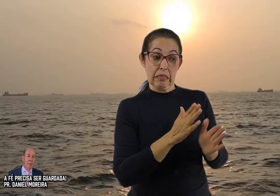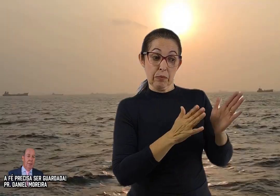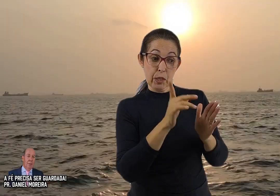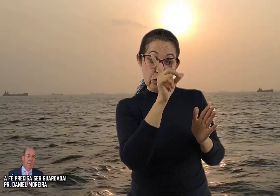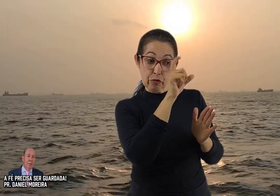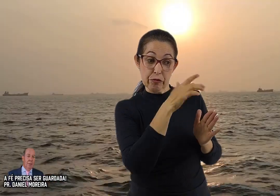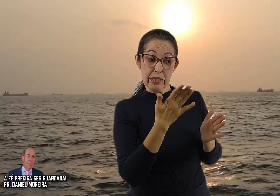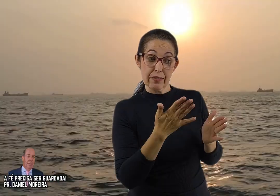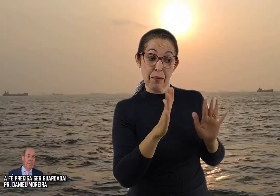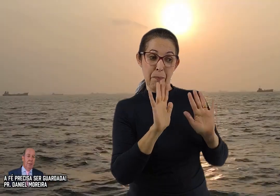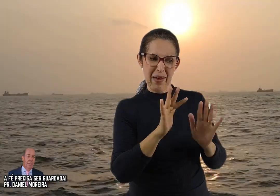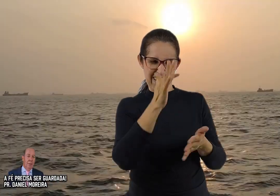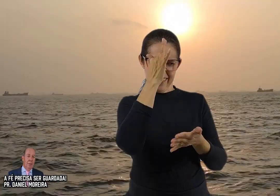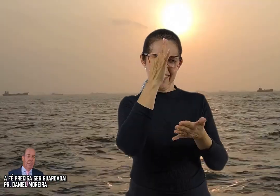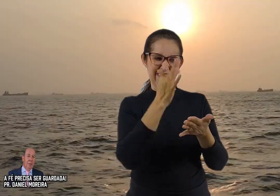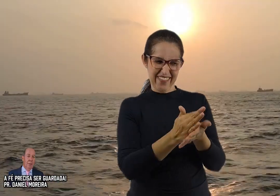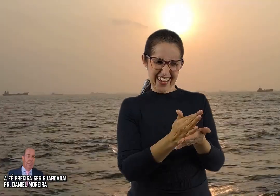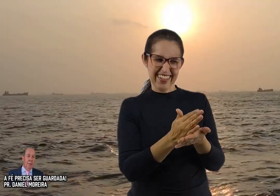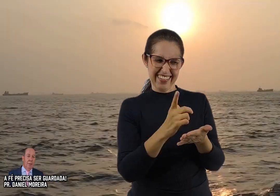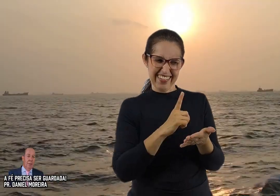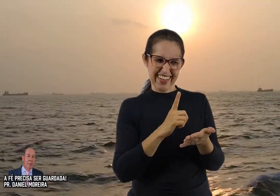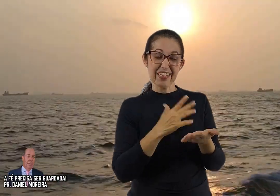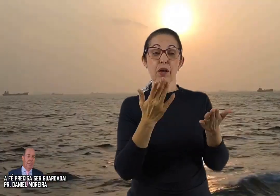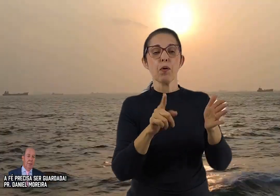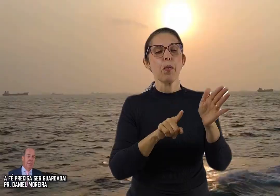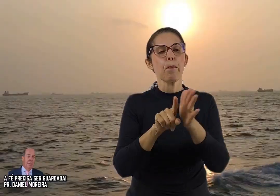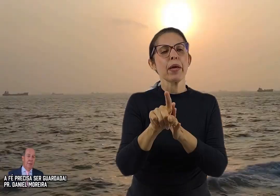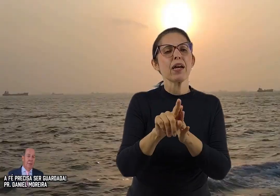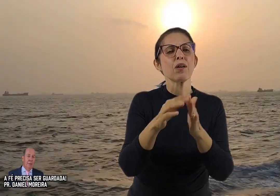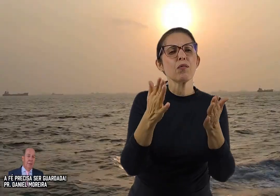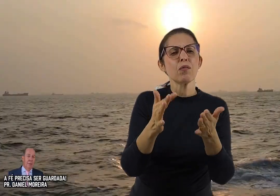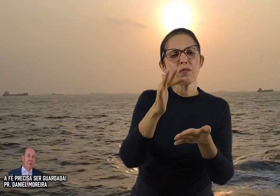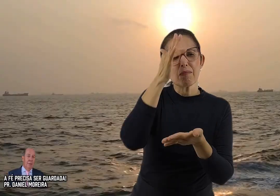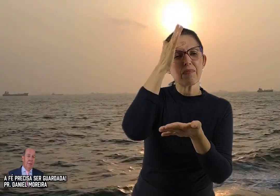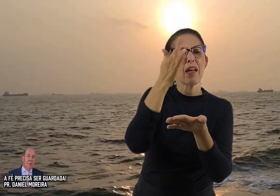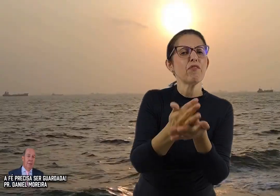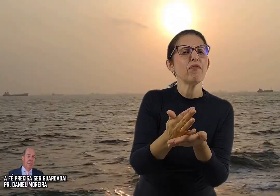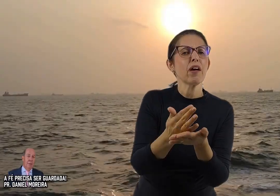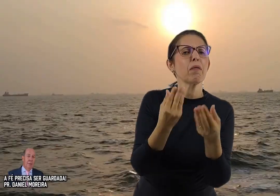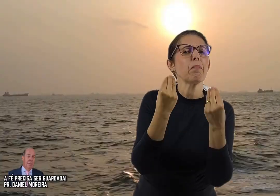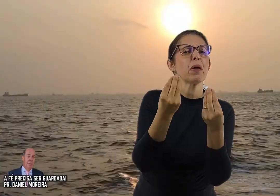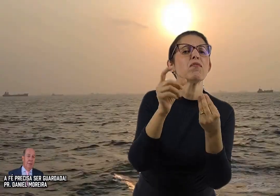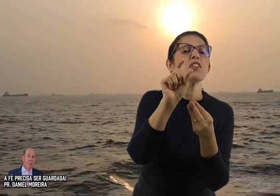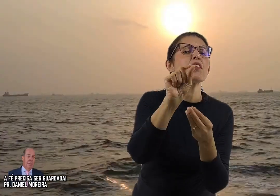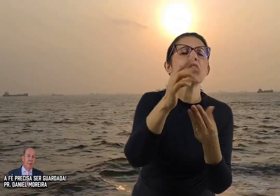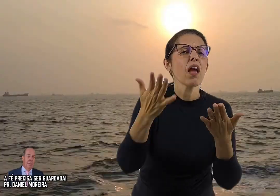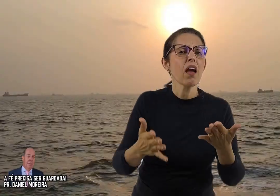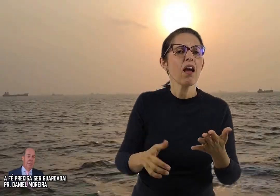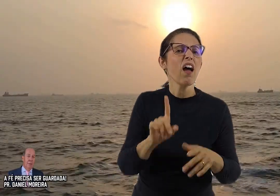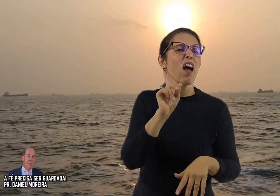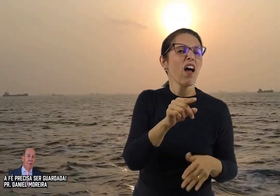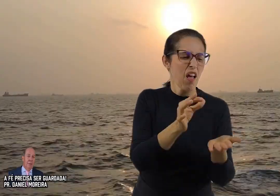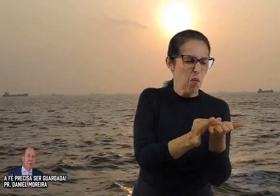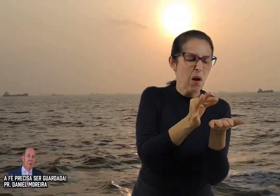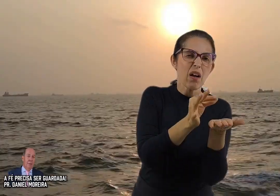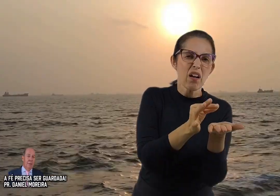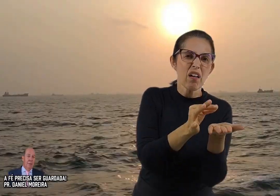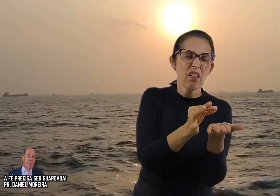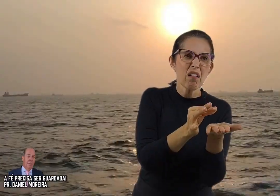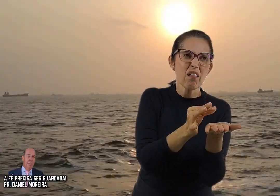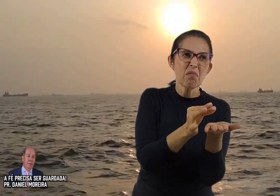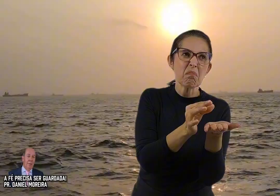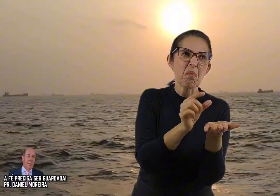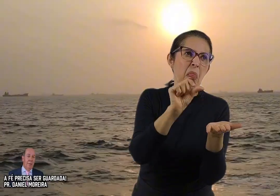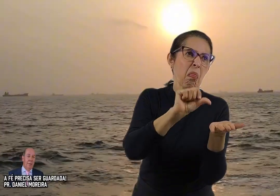provas. Mas eu pergunto para todos agora: o que é a fé para você? Ela é uma bijuteria? Ou ela é